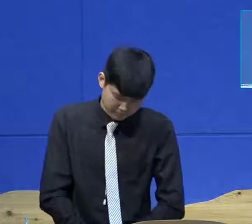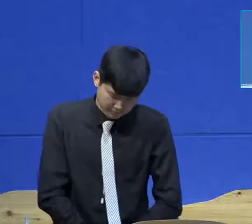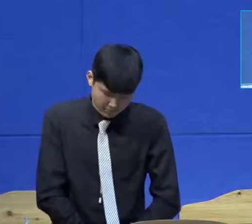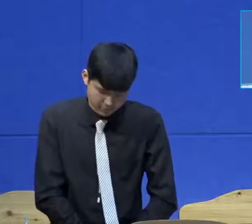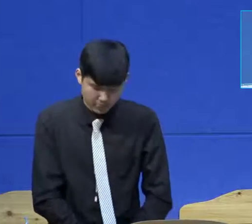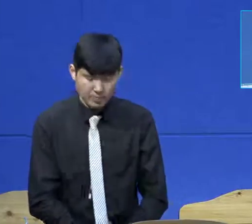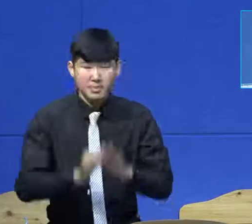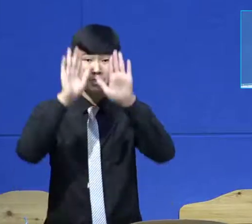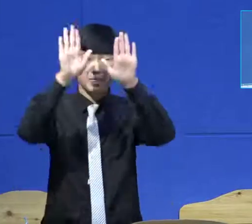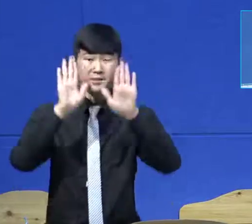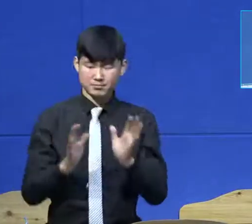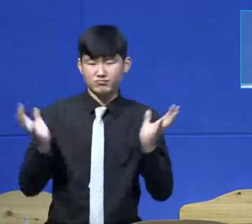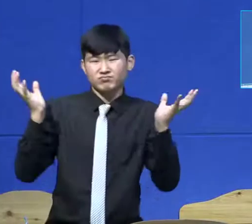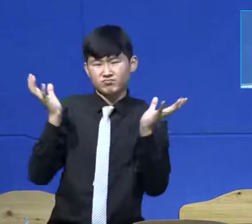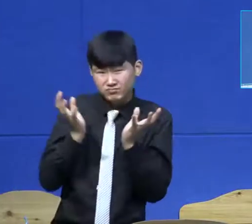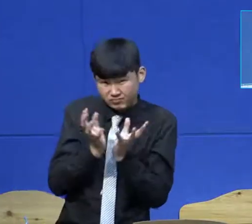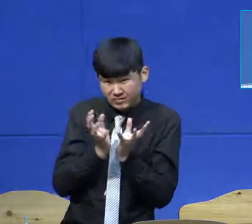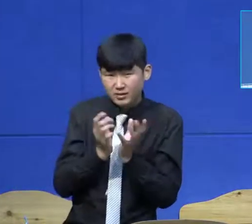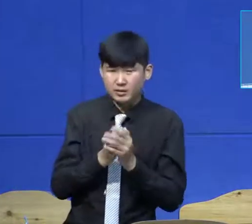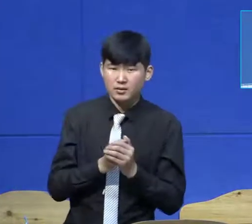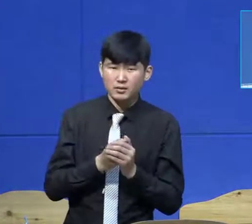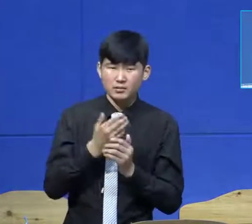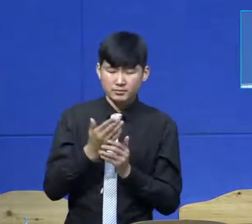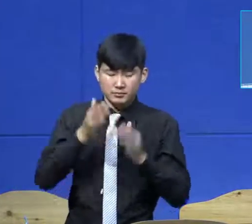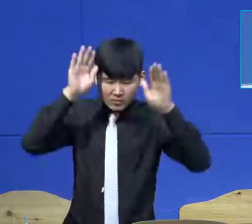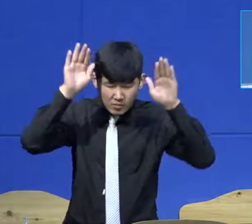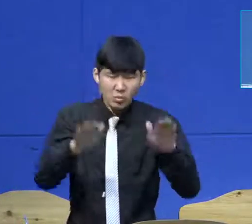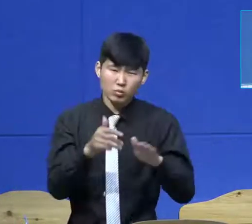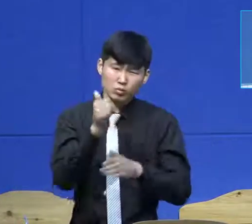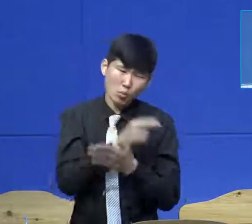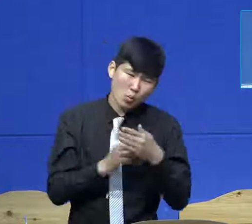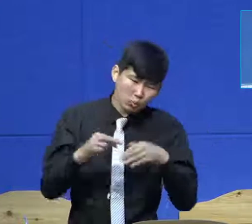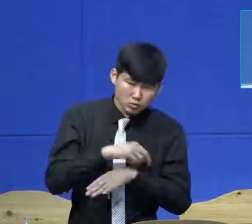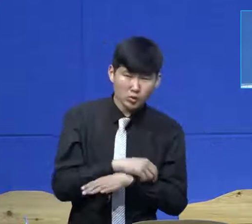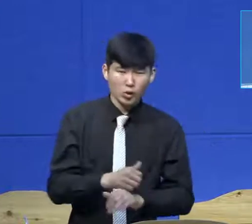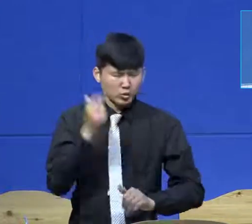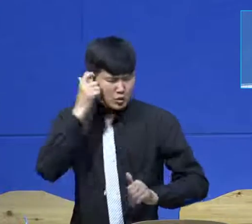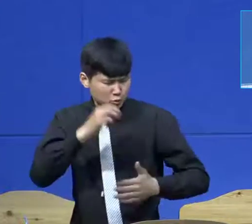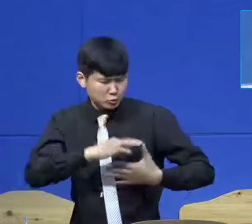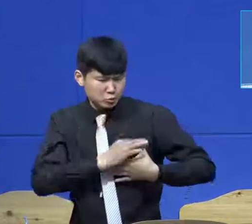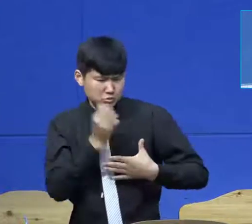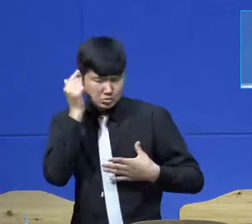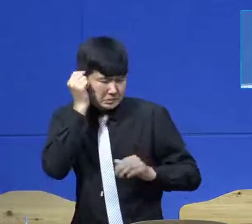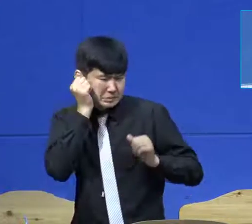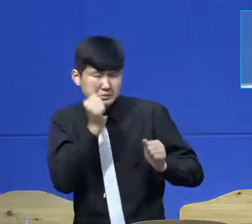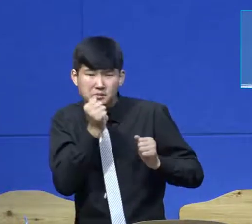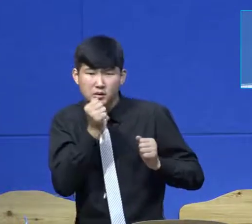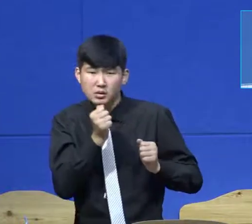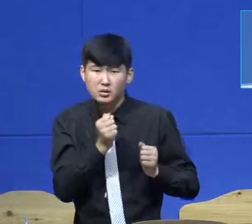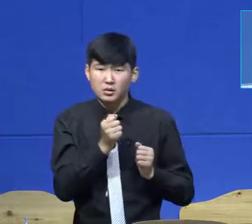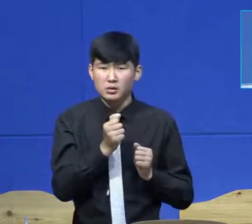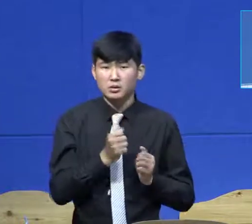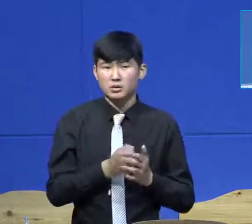Эзний өдөр цуглаад тэр мөргөл зан үйлээ ёстой сүнслэг сүсгэлгээ